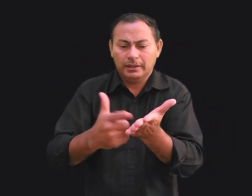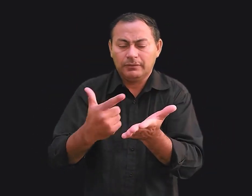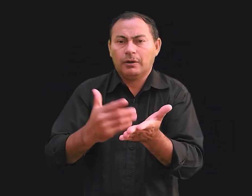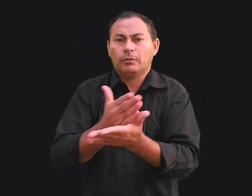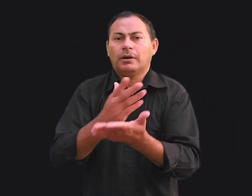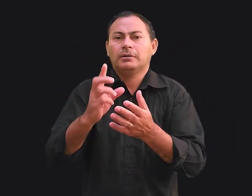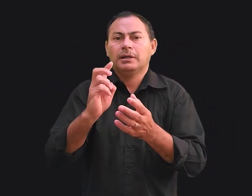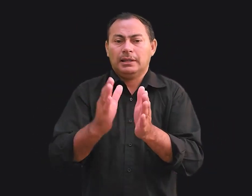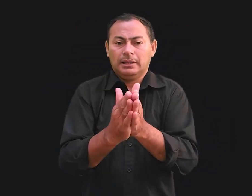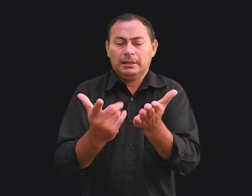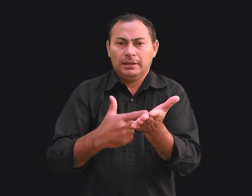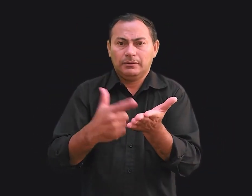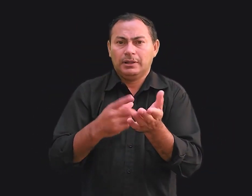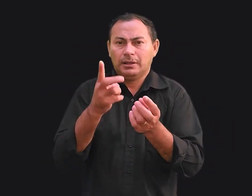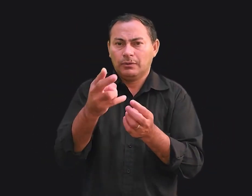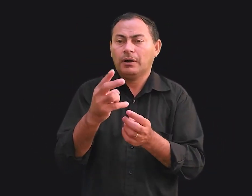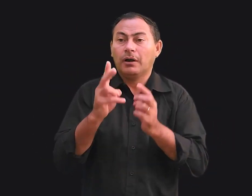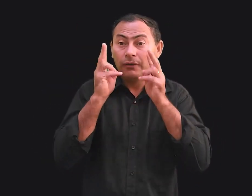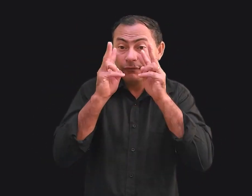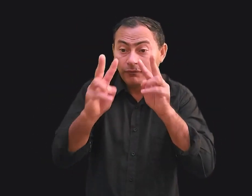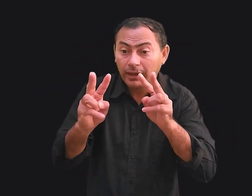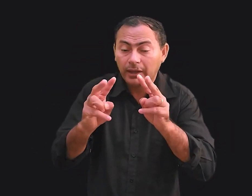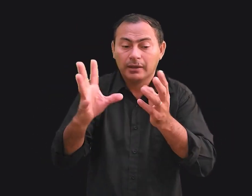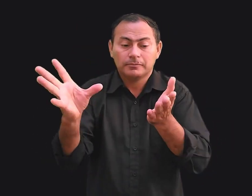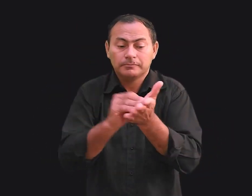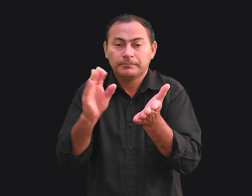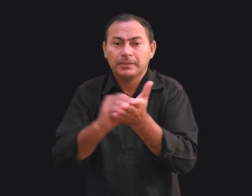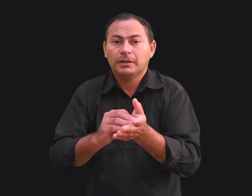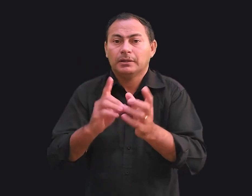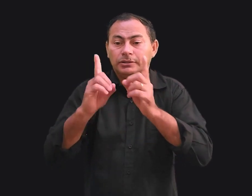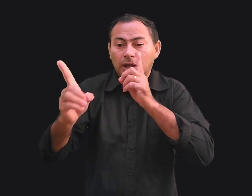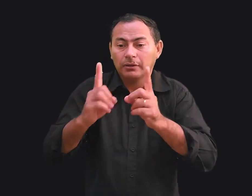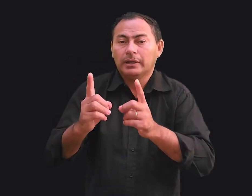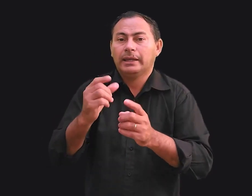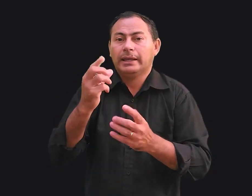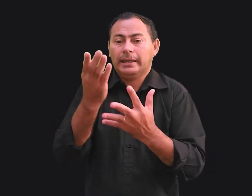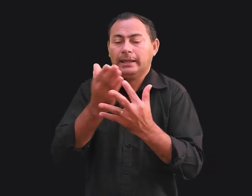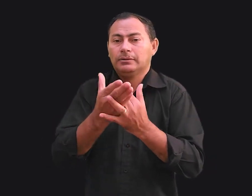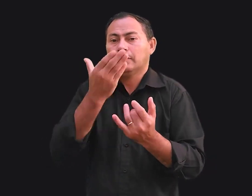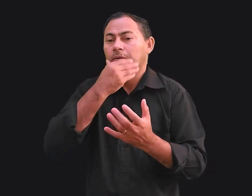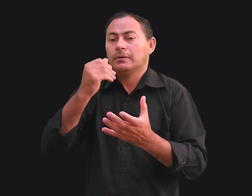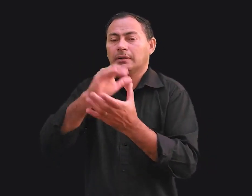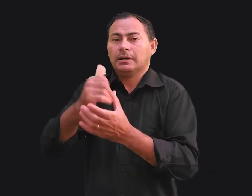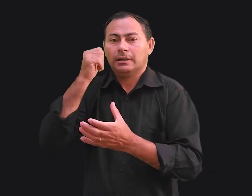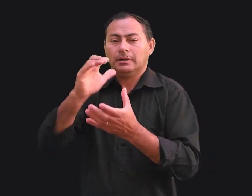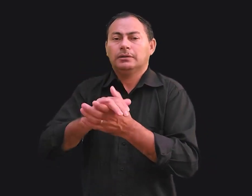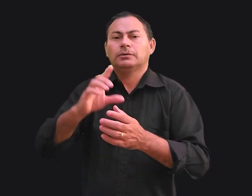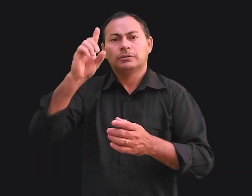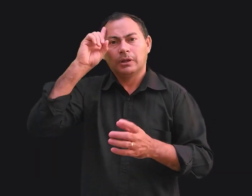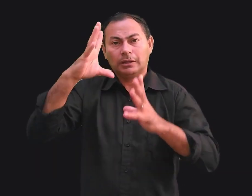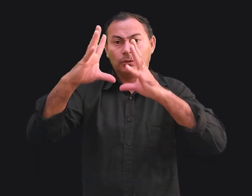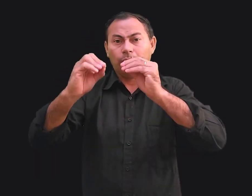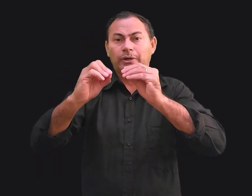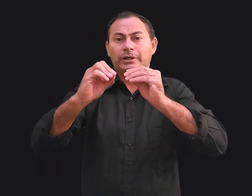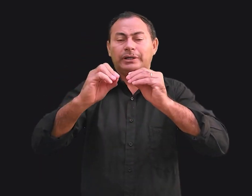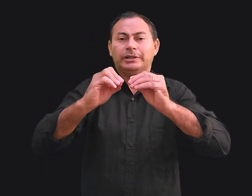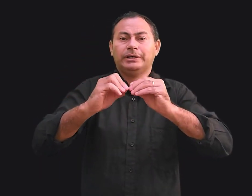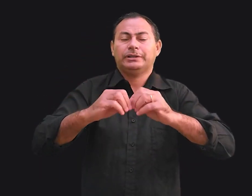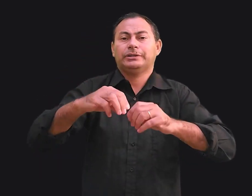alguma vez. Esse livro é como se você ouvisse a gravação de um diálogo entre um casal na sua noite de lua de mel.